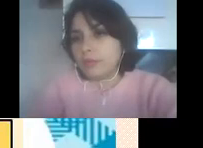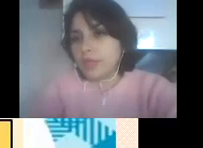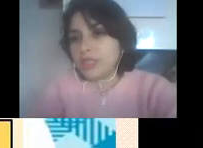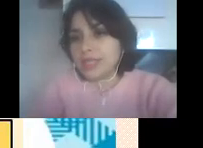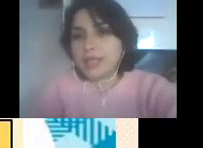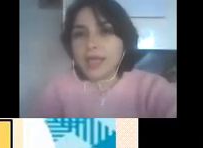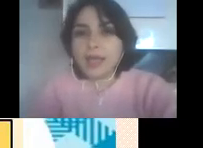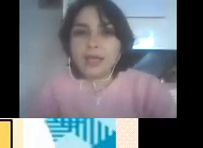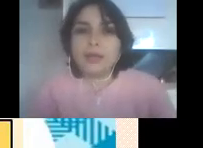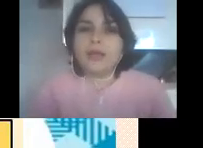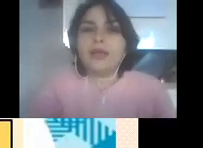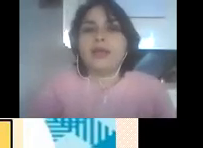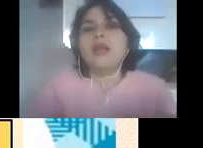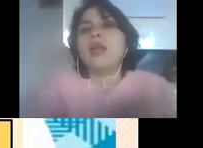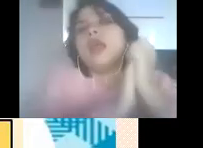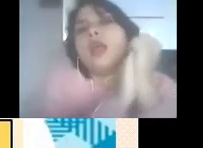Vimos este